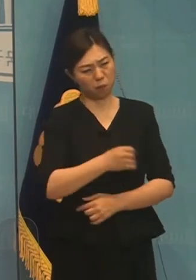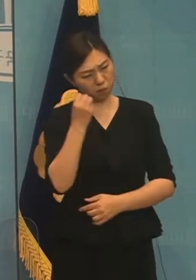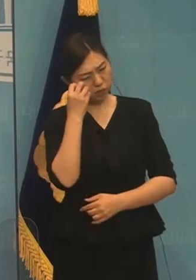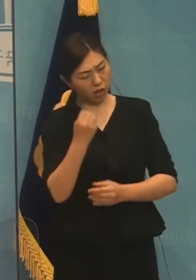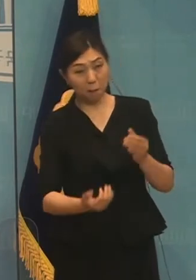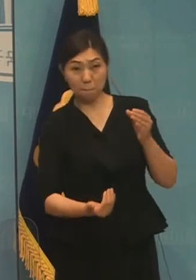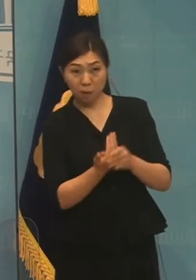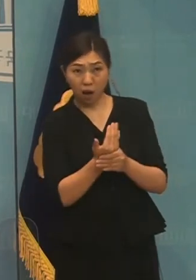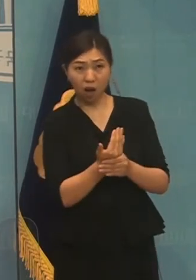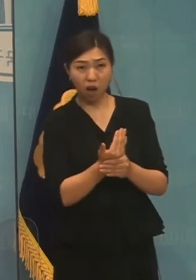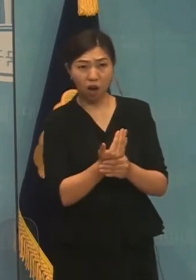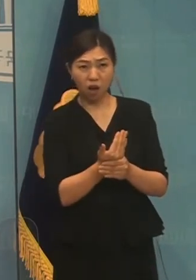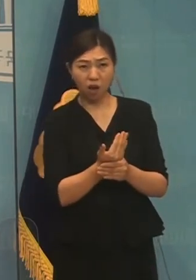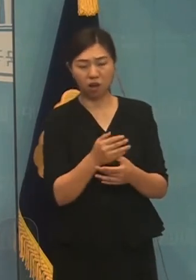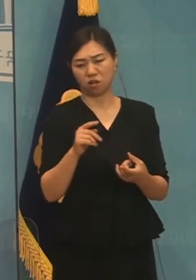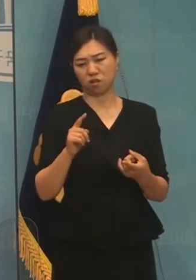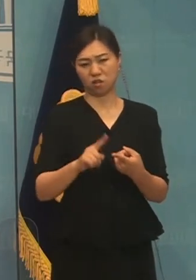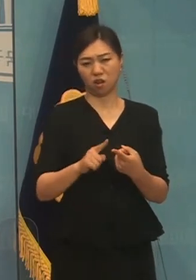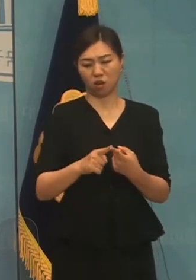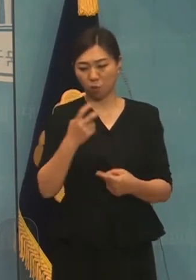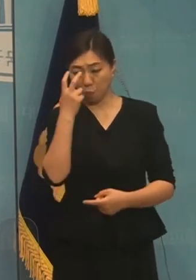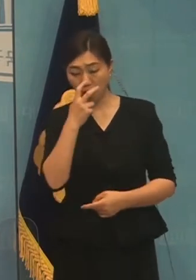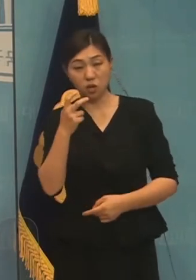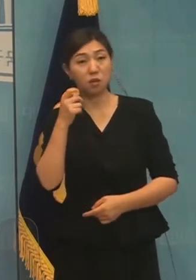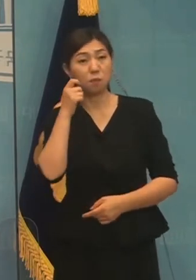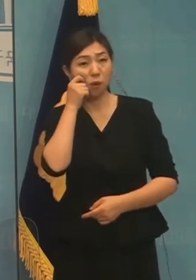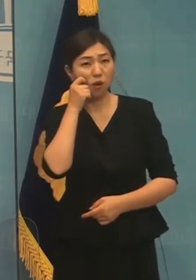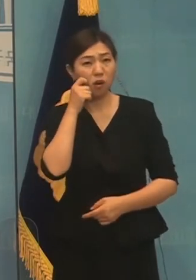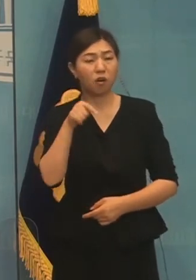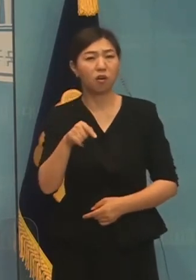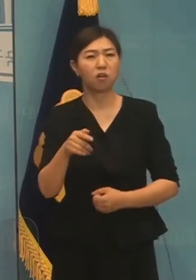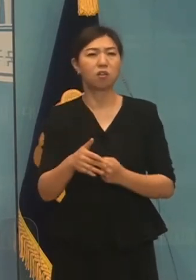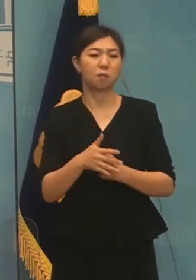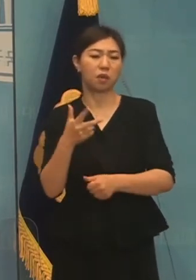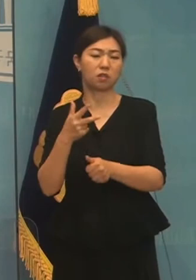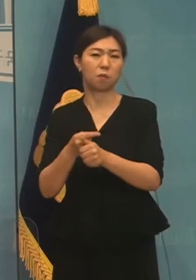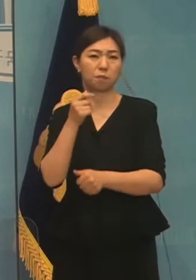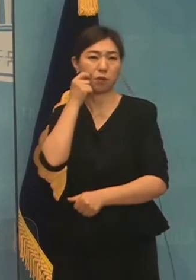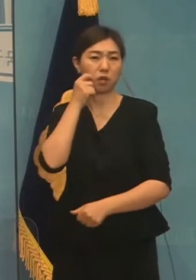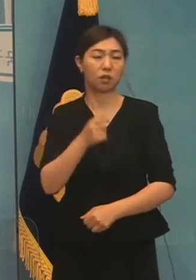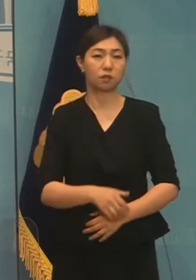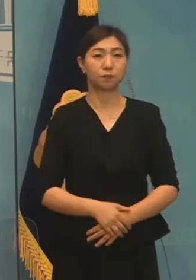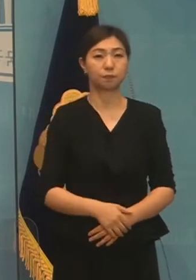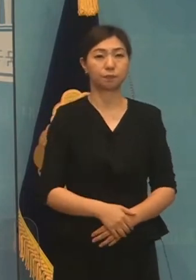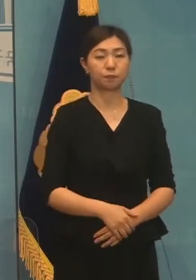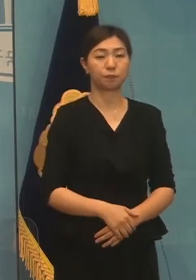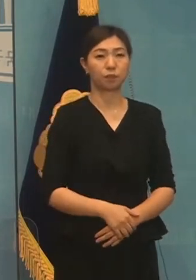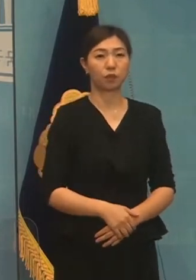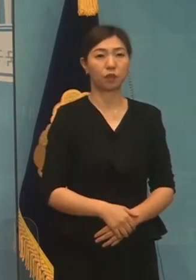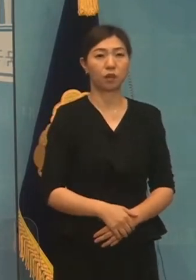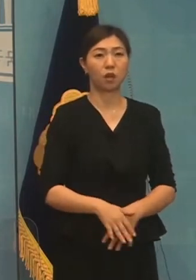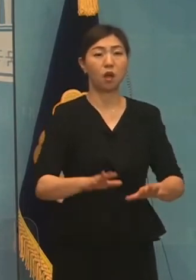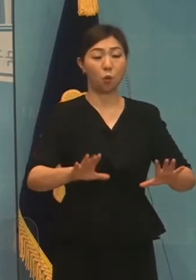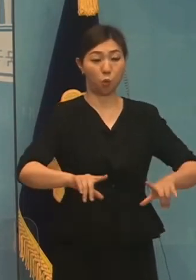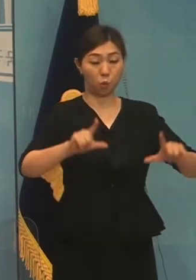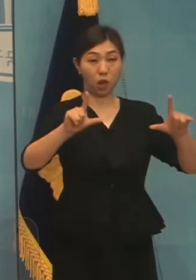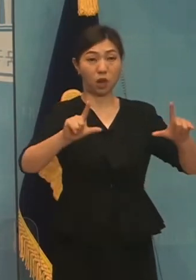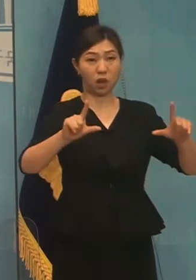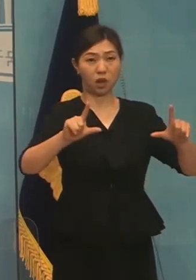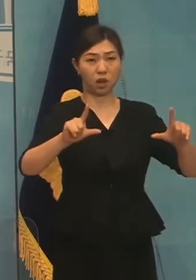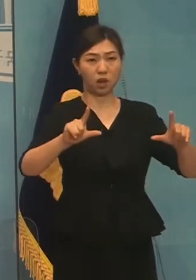우려 때문에 제대로 접종도 못하고 있는 실정입니다. 올해 안에 집단 면역을